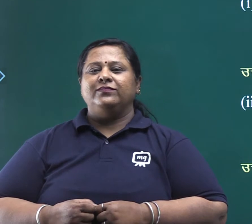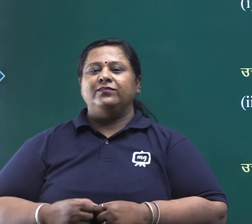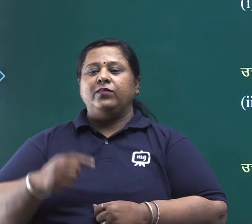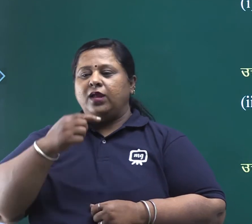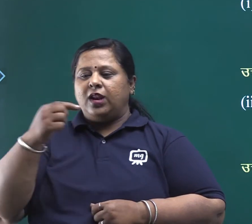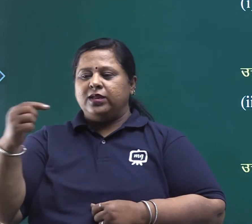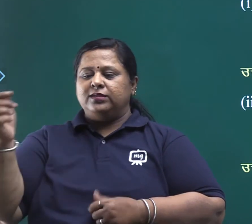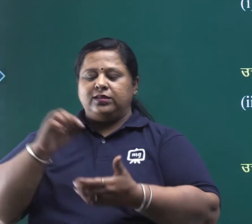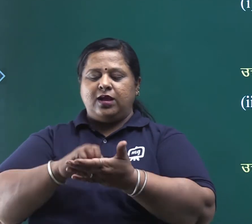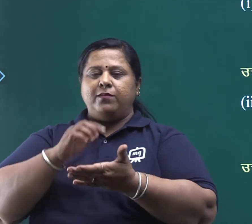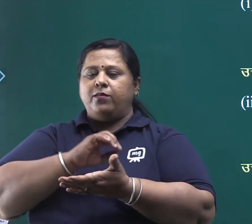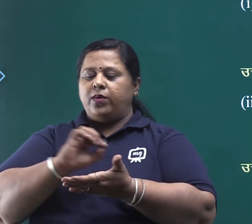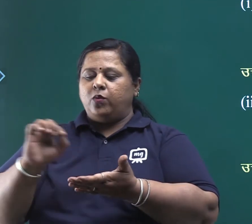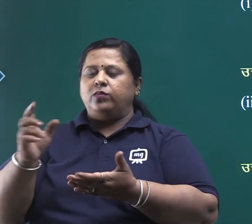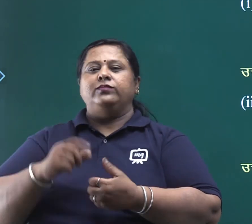रिक्त स्थान भरो।